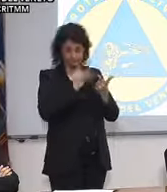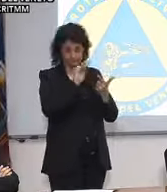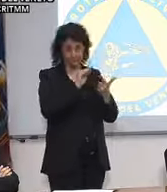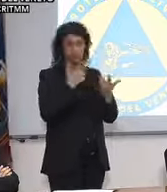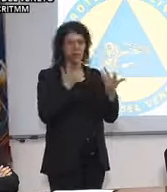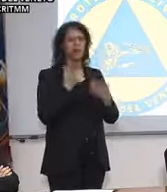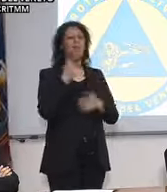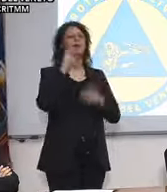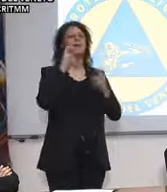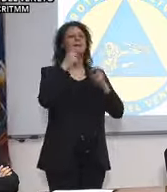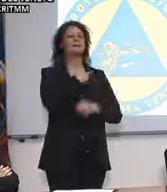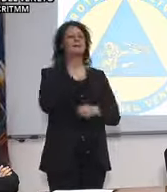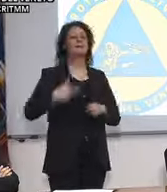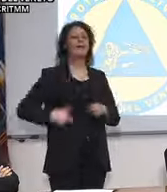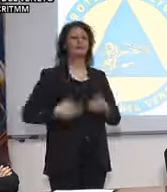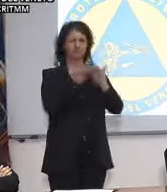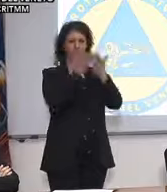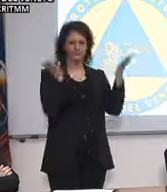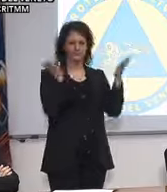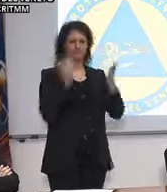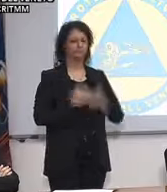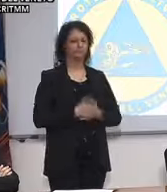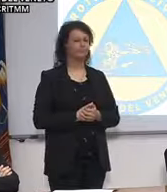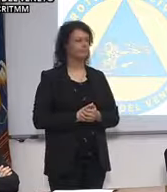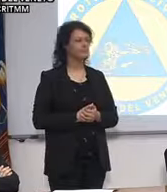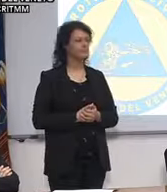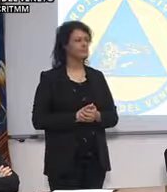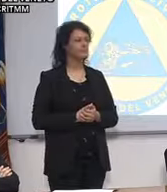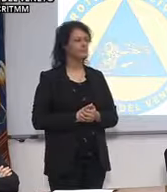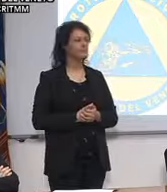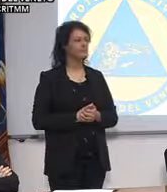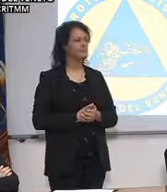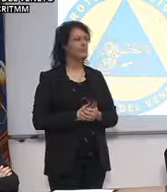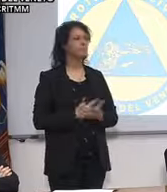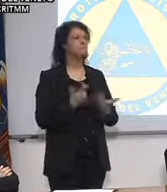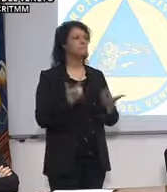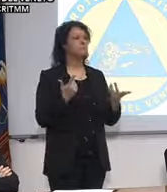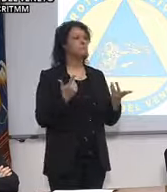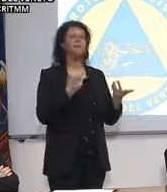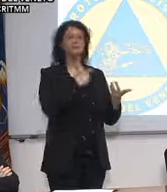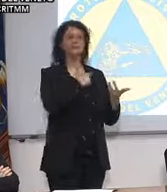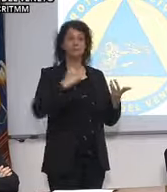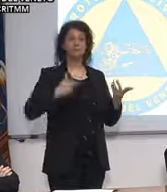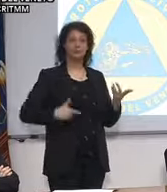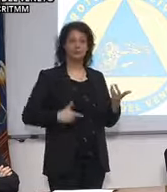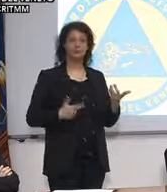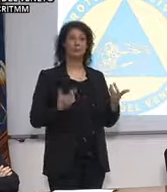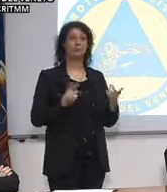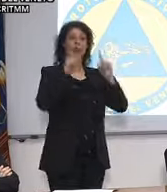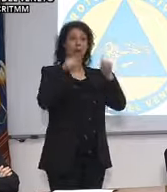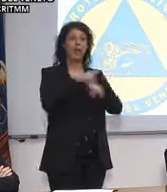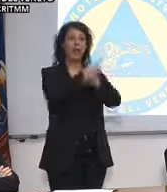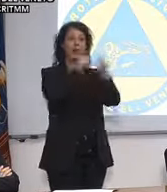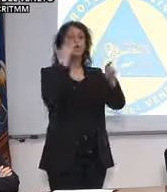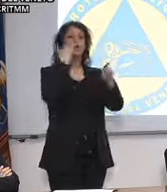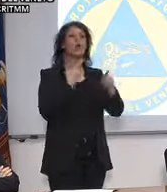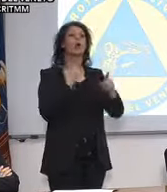sindaci, anche qui, devo dire che in maniera trasversale, dicono, anche loro chiedono un confronto proprio con